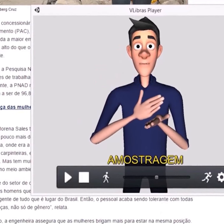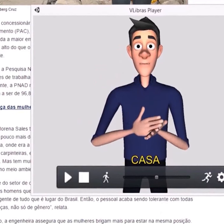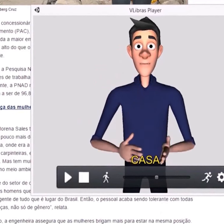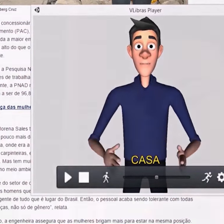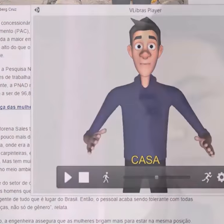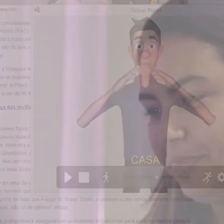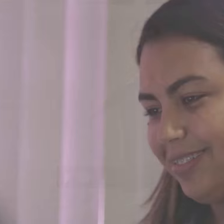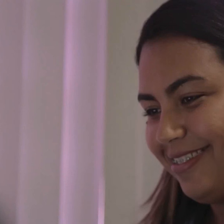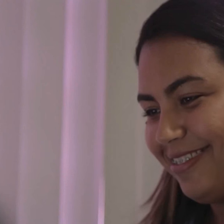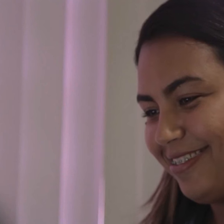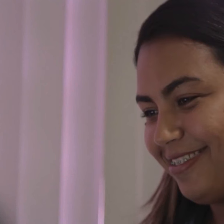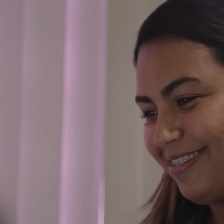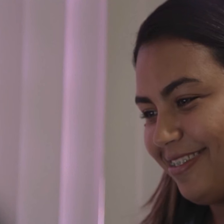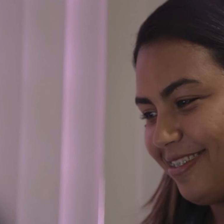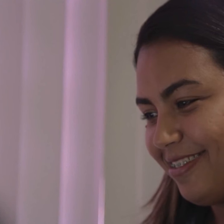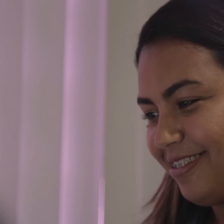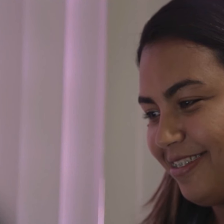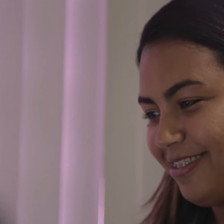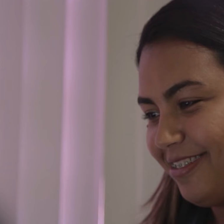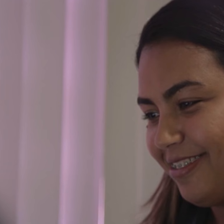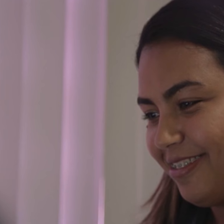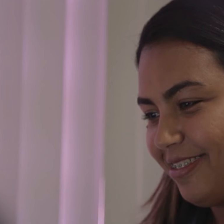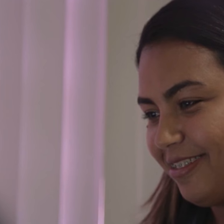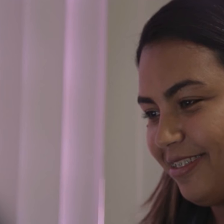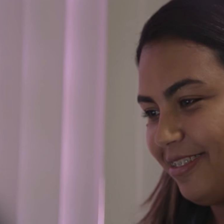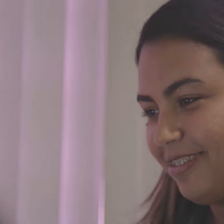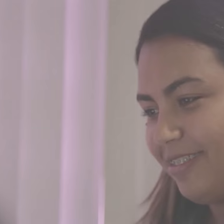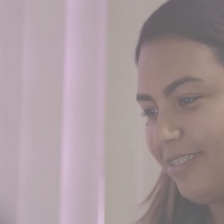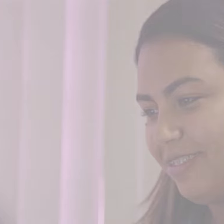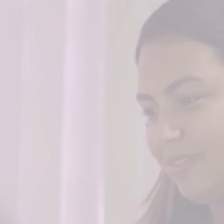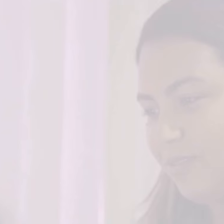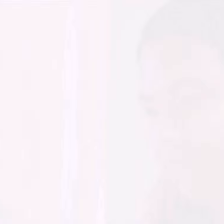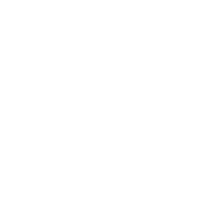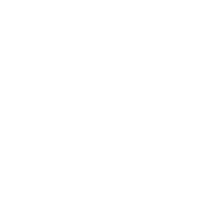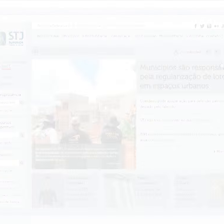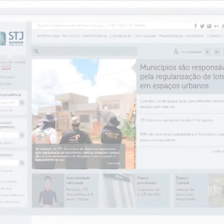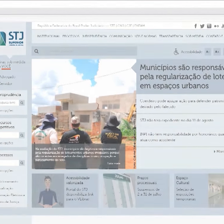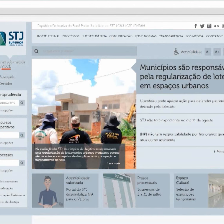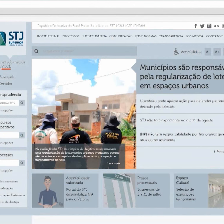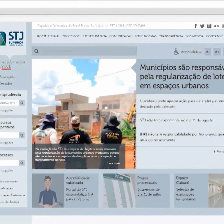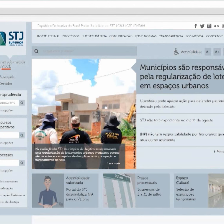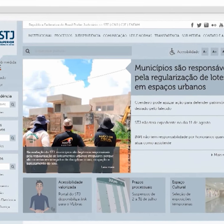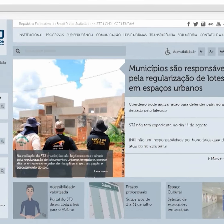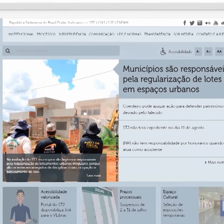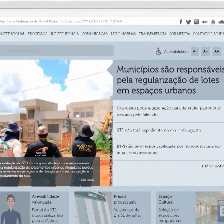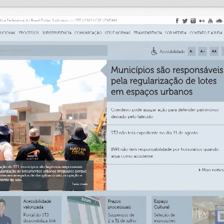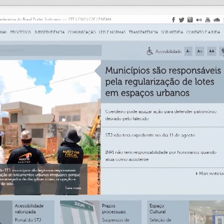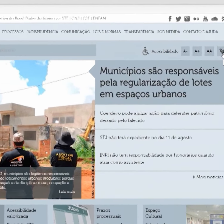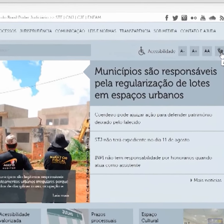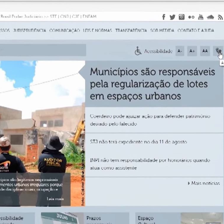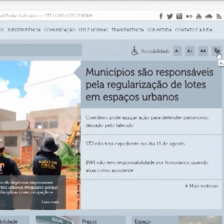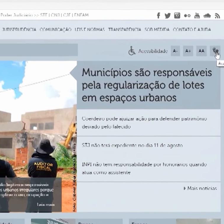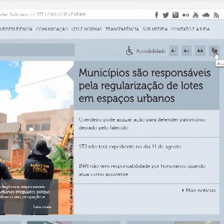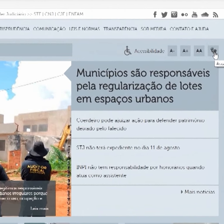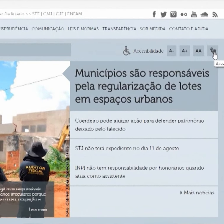participar ativamente da construção de novas políticas públicas. O Superior Tribunal de Justiça também adotou a